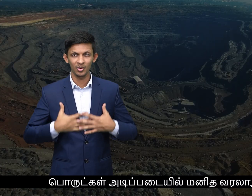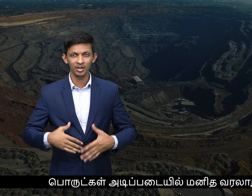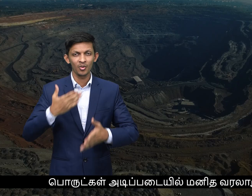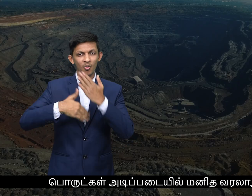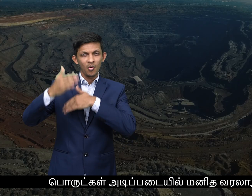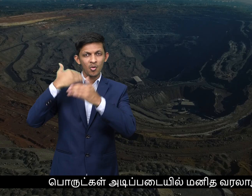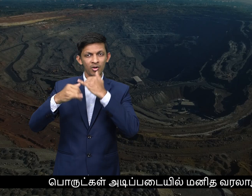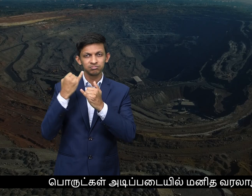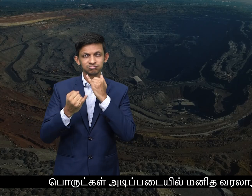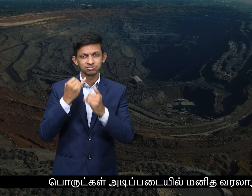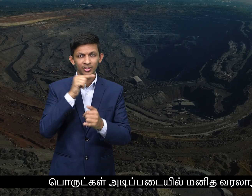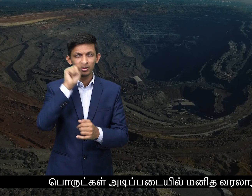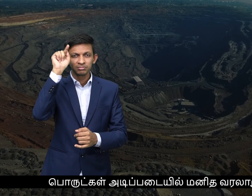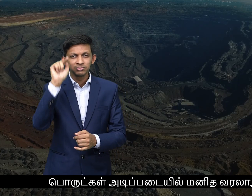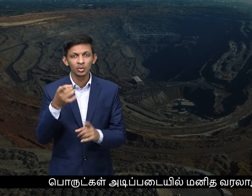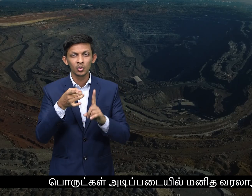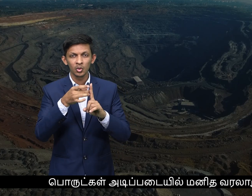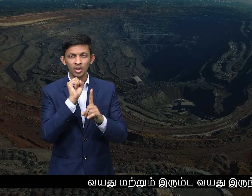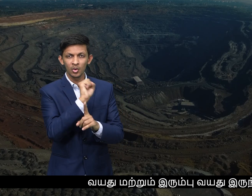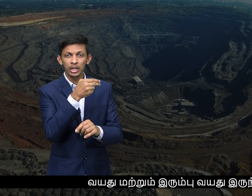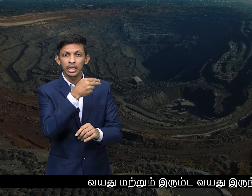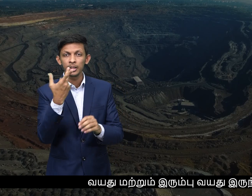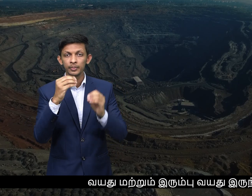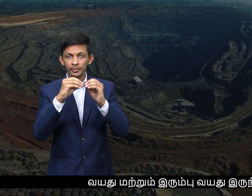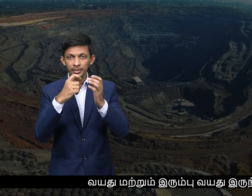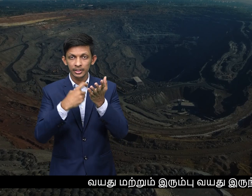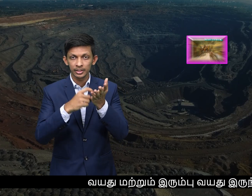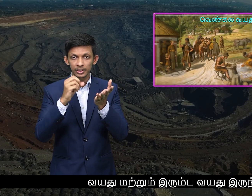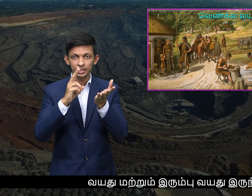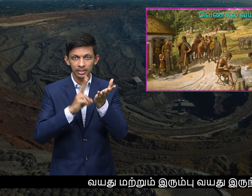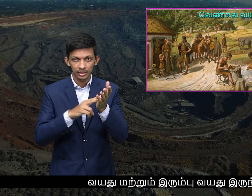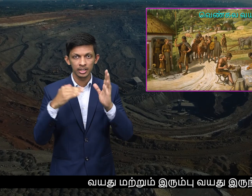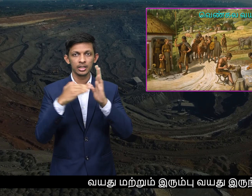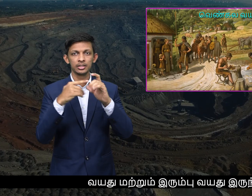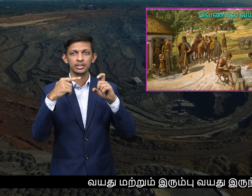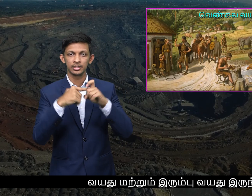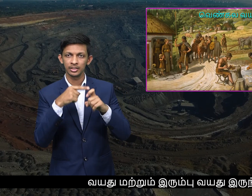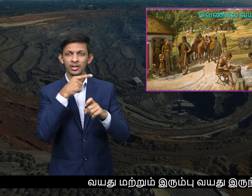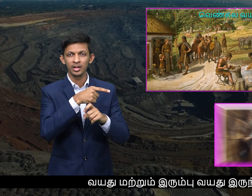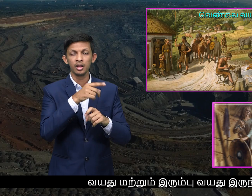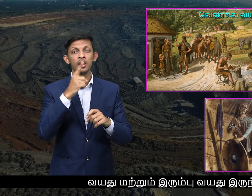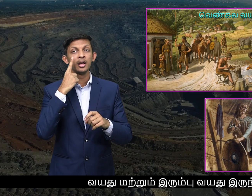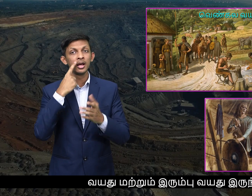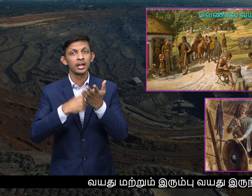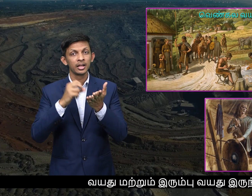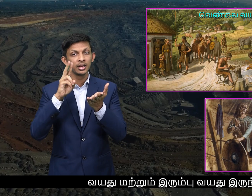பொருட்கள் அடிப்படையில் மனித வரலாறு, வெண்கல காலம் மற்றும் இரும்பு காலம் இருந்தது.